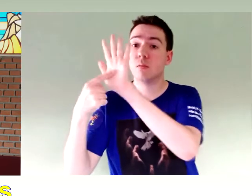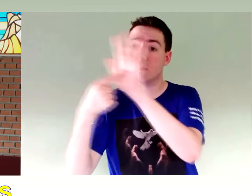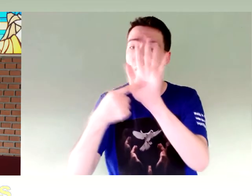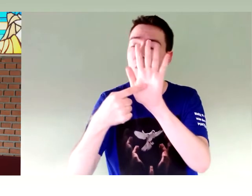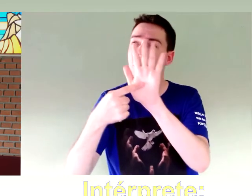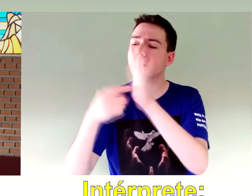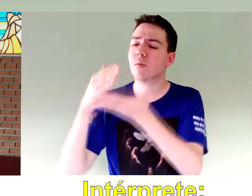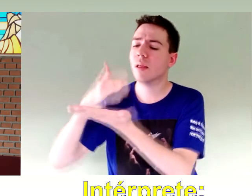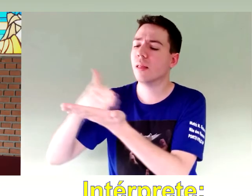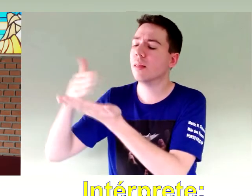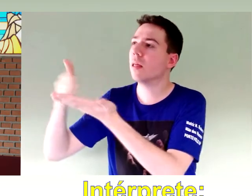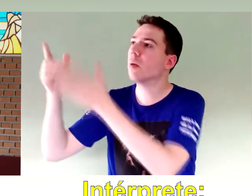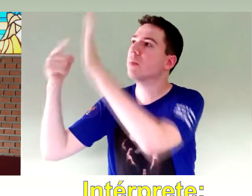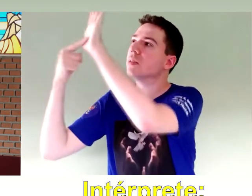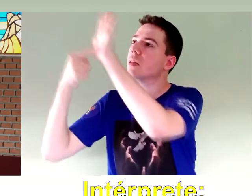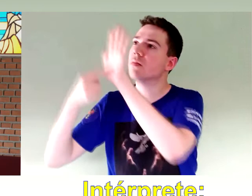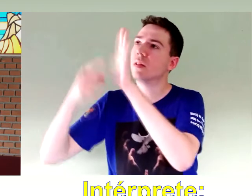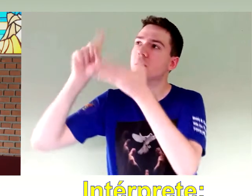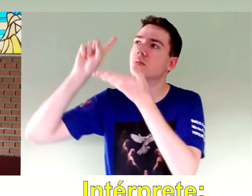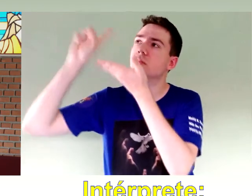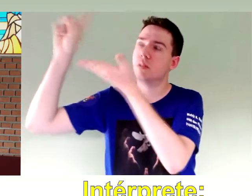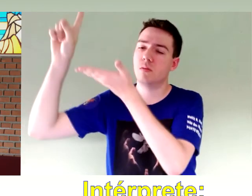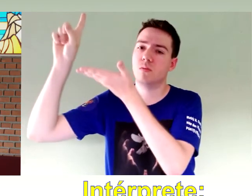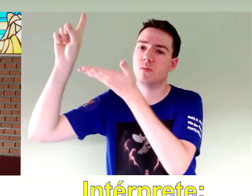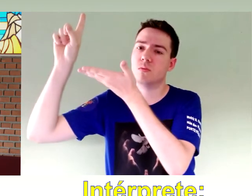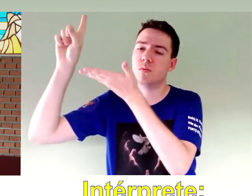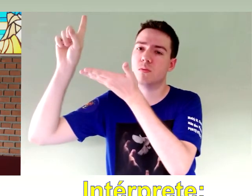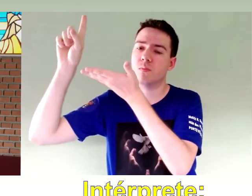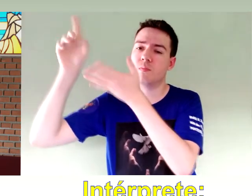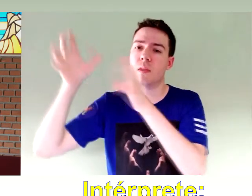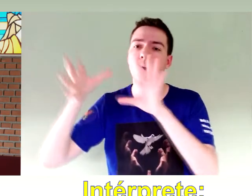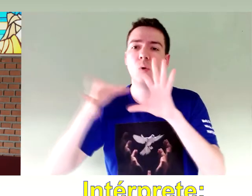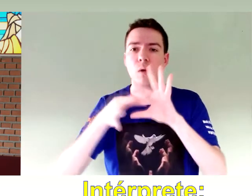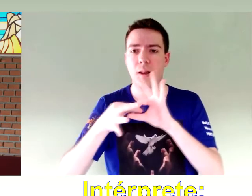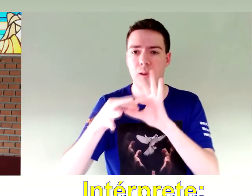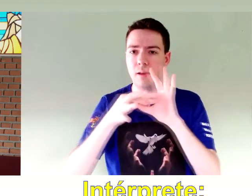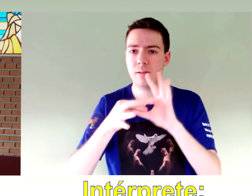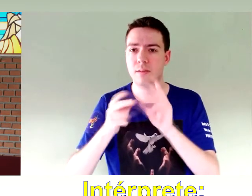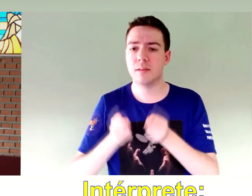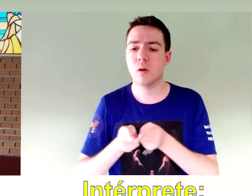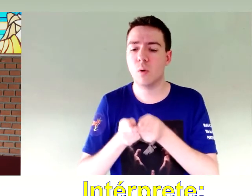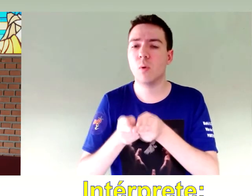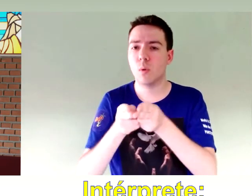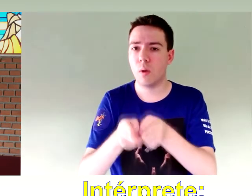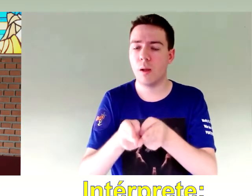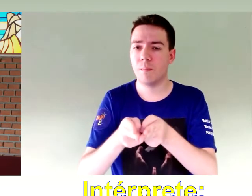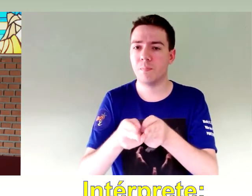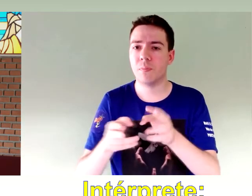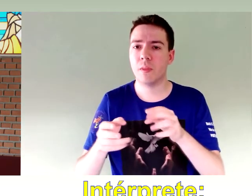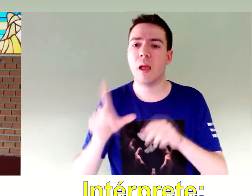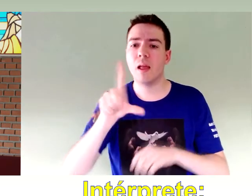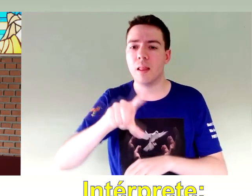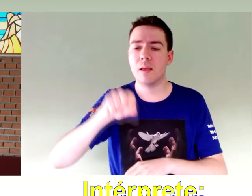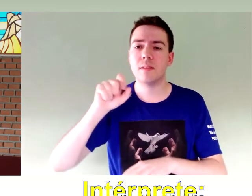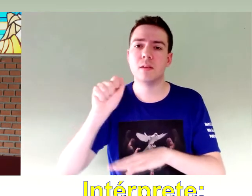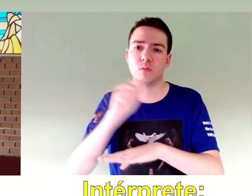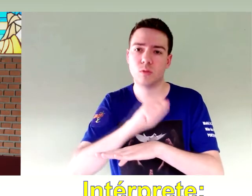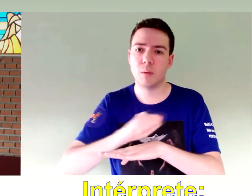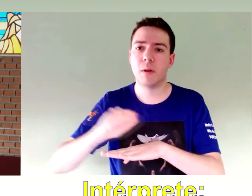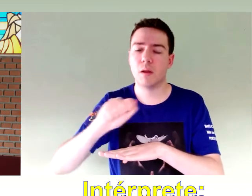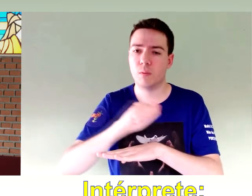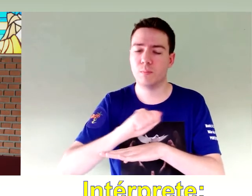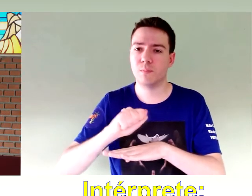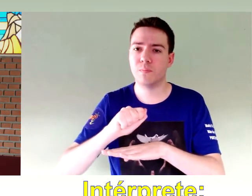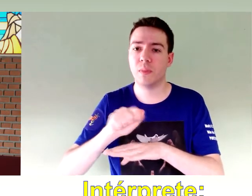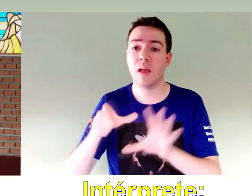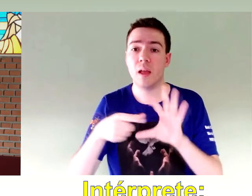assinalam etapas da revelação divina. São elas a aliança com Noé, a eleição de